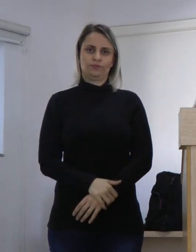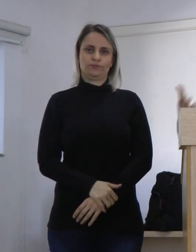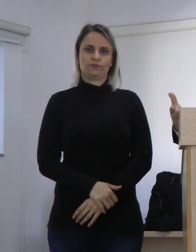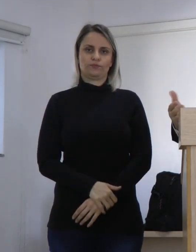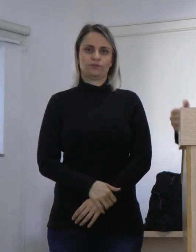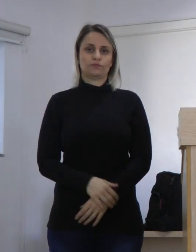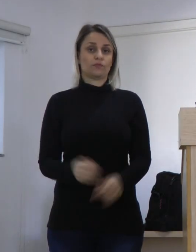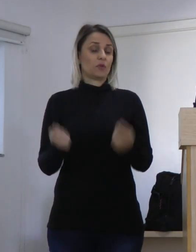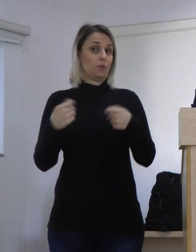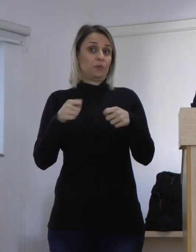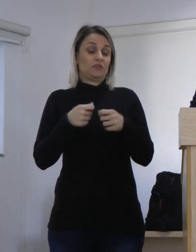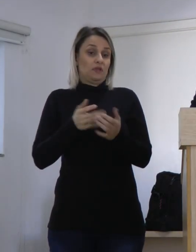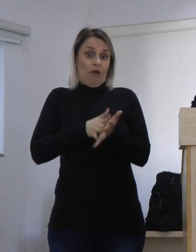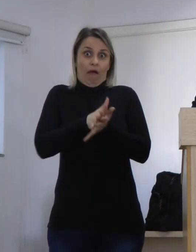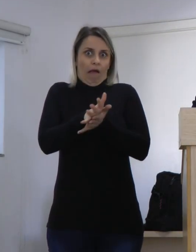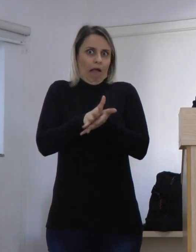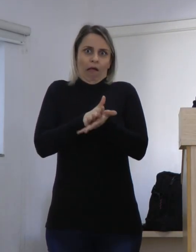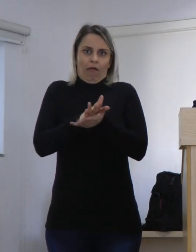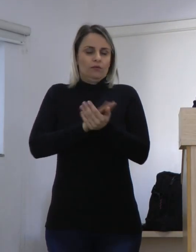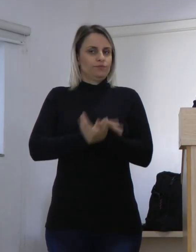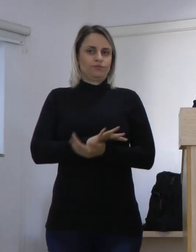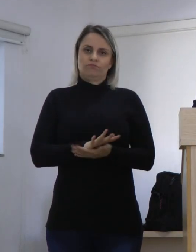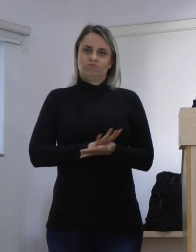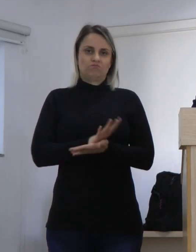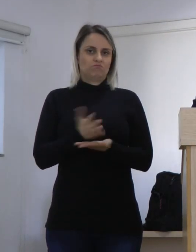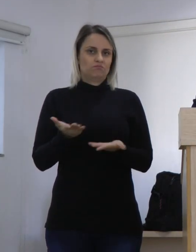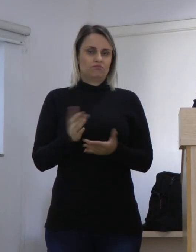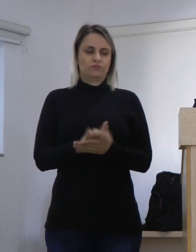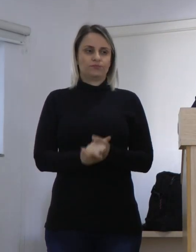Então não precisamos ter ansiedade.